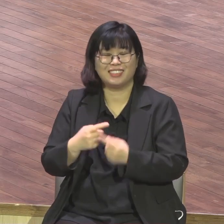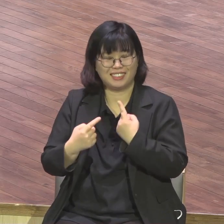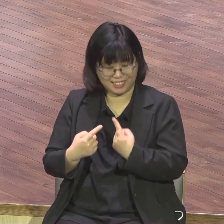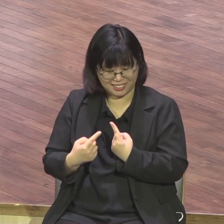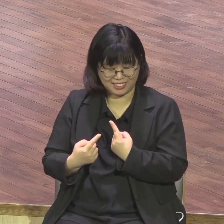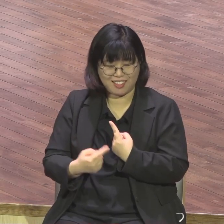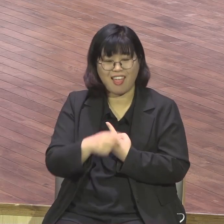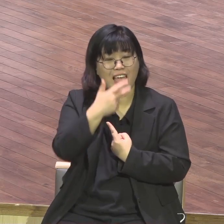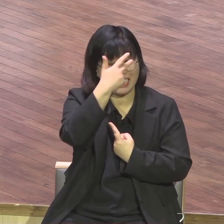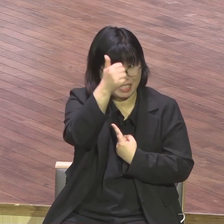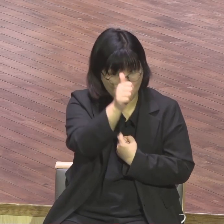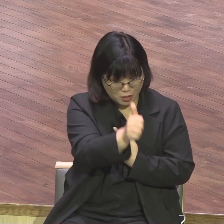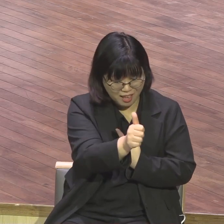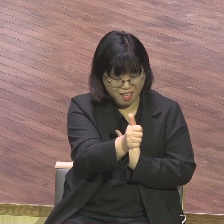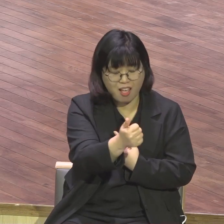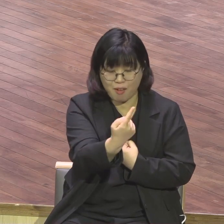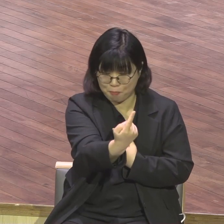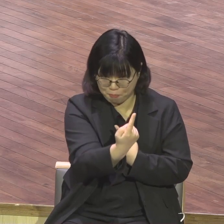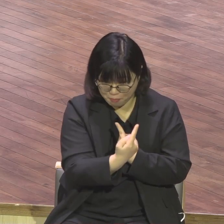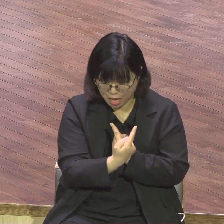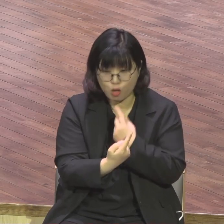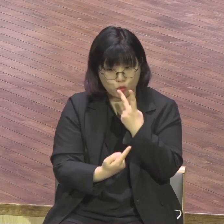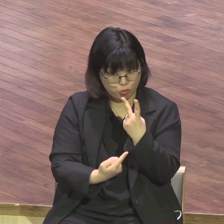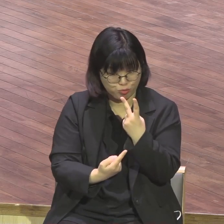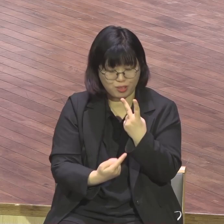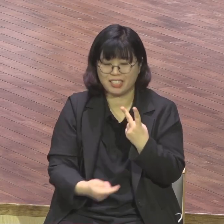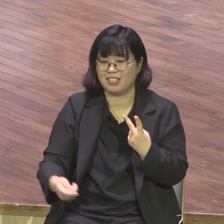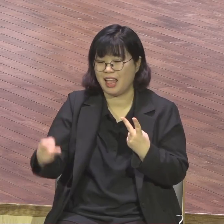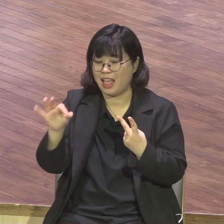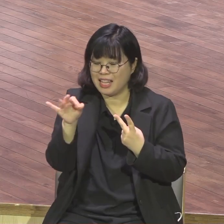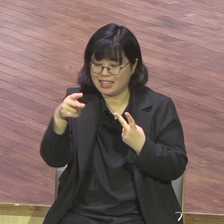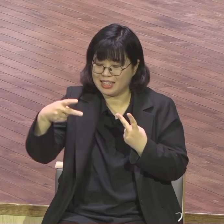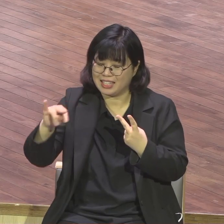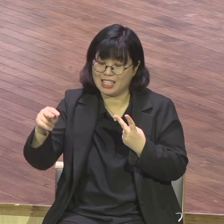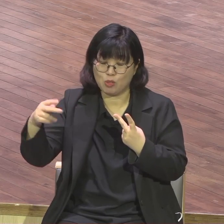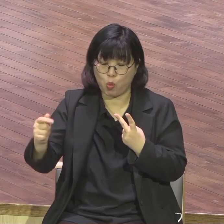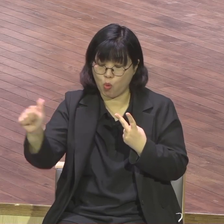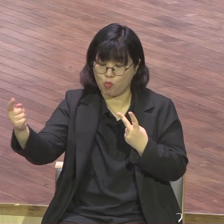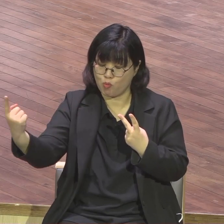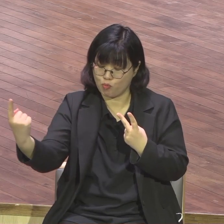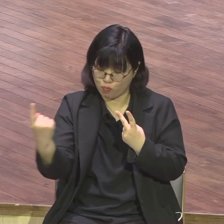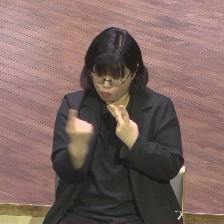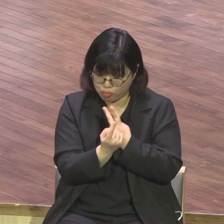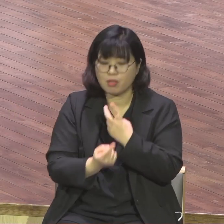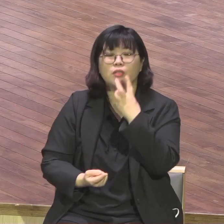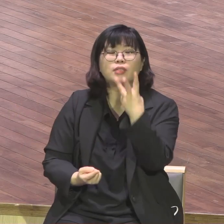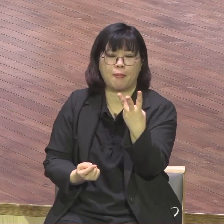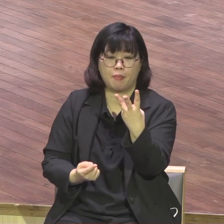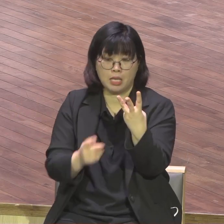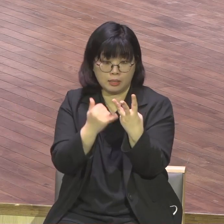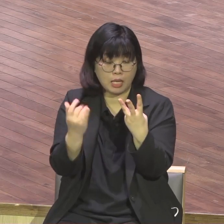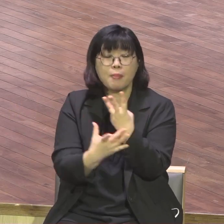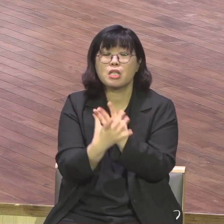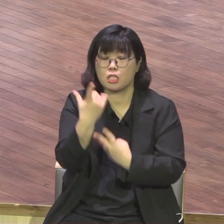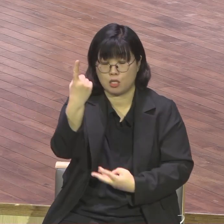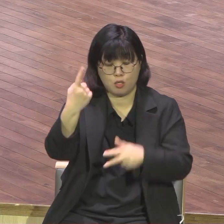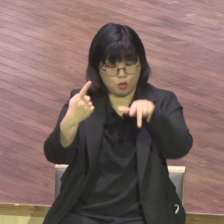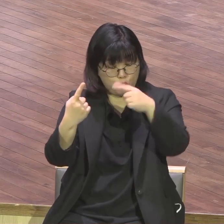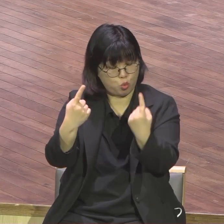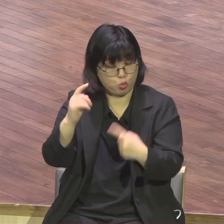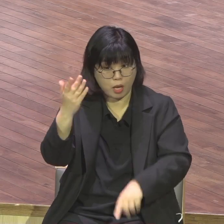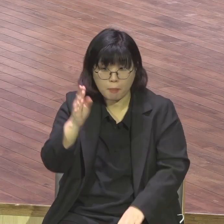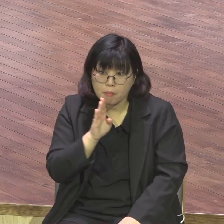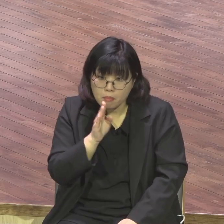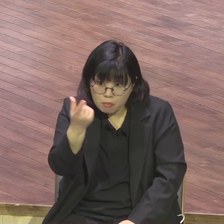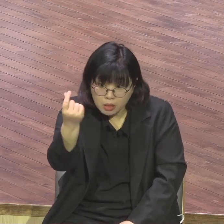바울. 삼위일조. 이게 돼가지고 언약적 도전 우리 영계 모든 성도들도 삼위일조 되시기 바랍니다. 내가